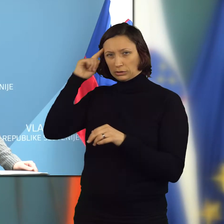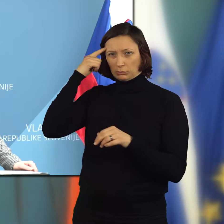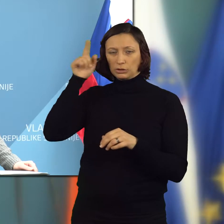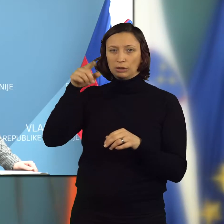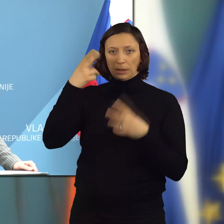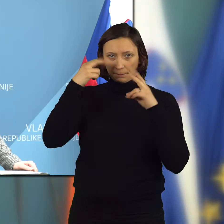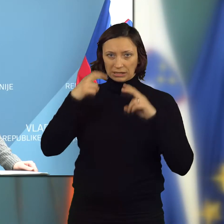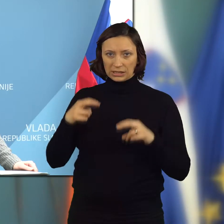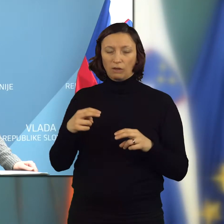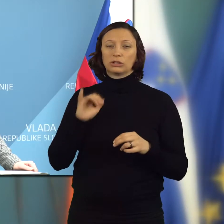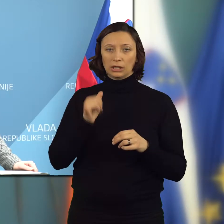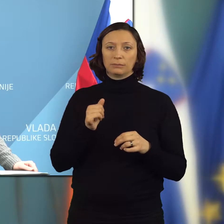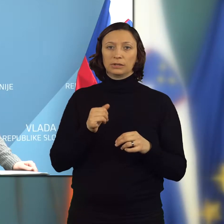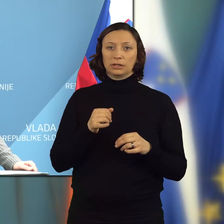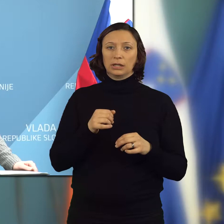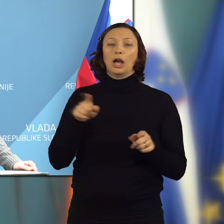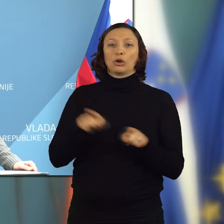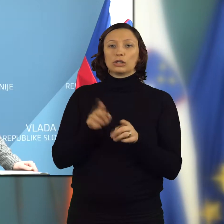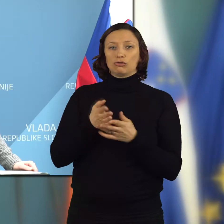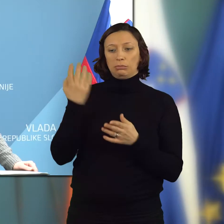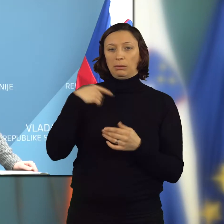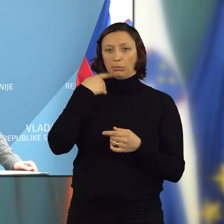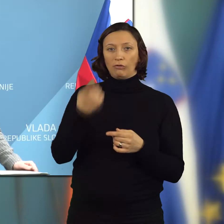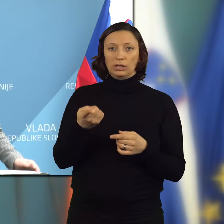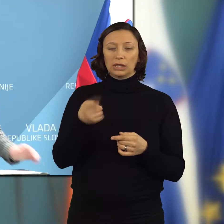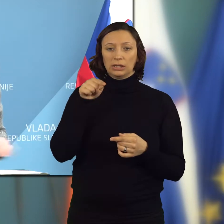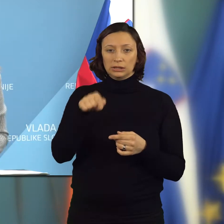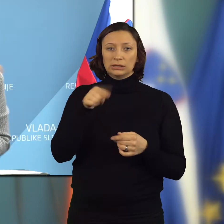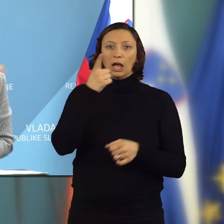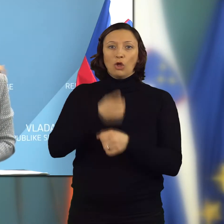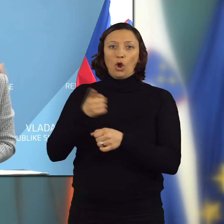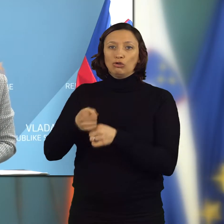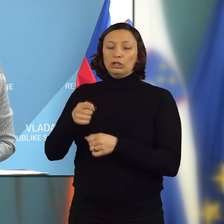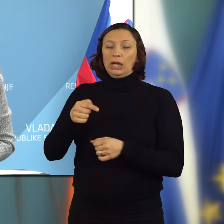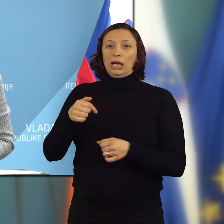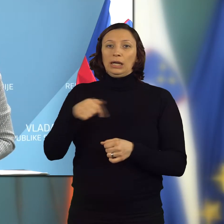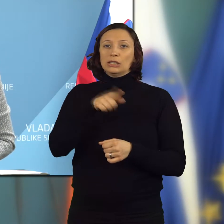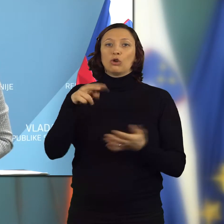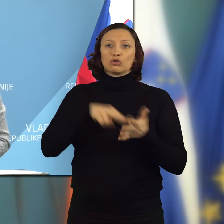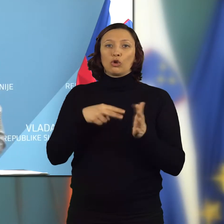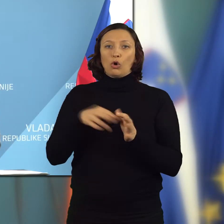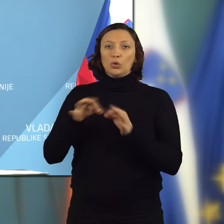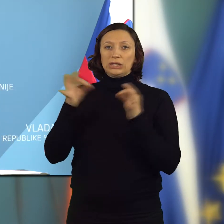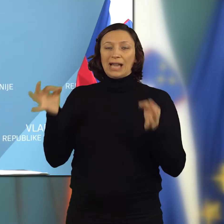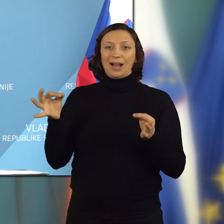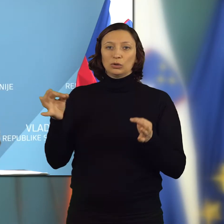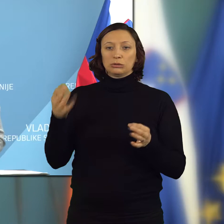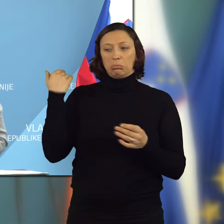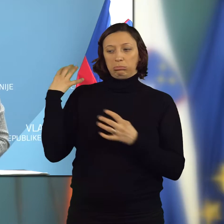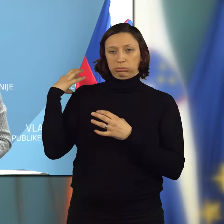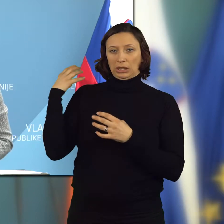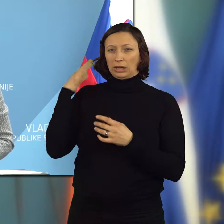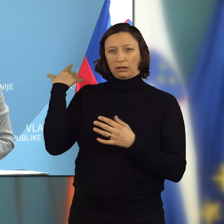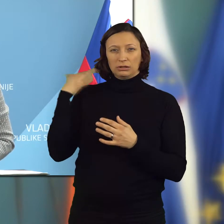v mislih preiskavo? Ja, Ja. Kot sem povedala, da smo tiste določila, ki so v strokovni javnosti